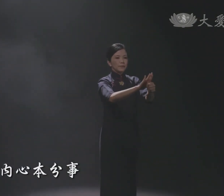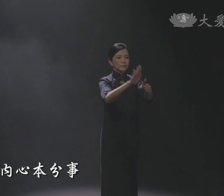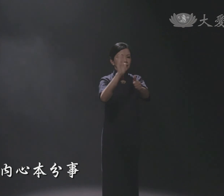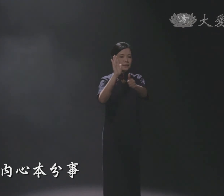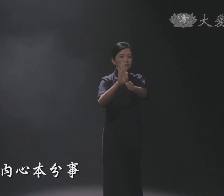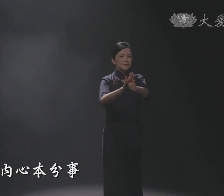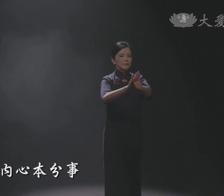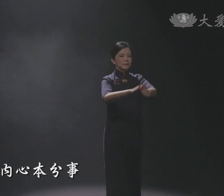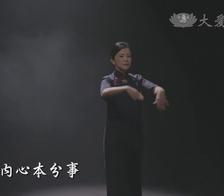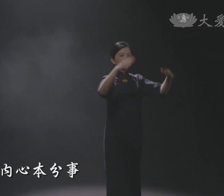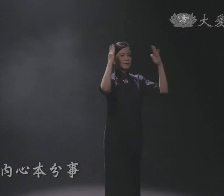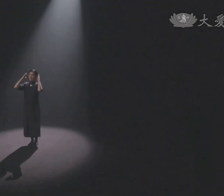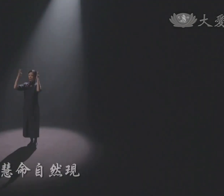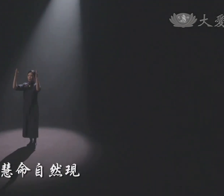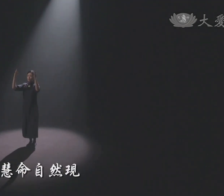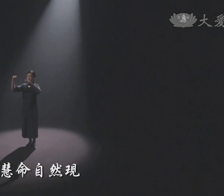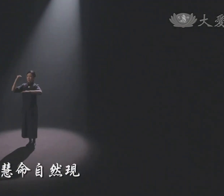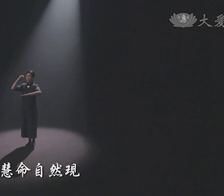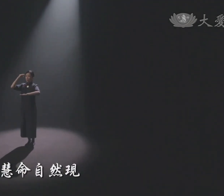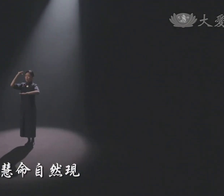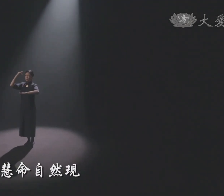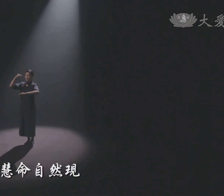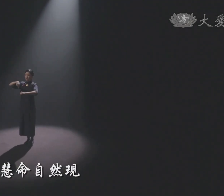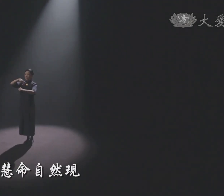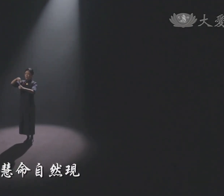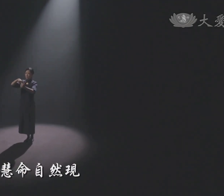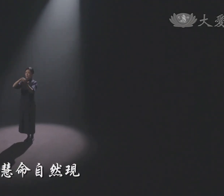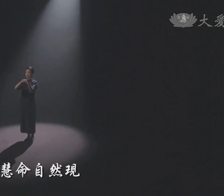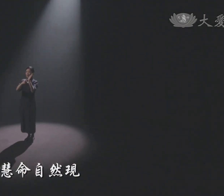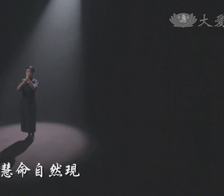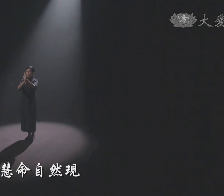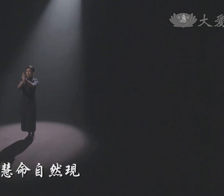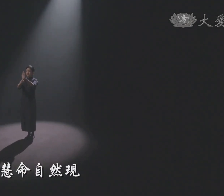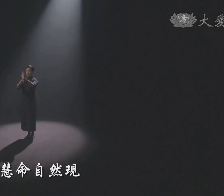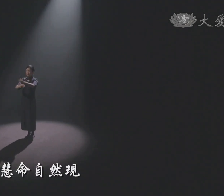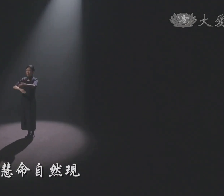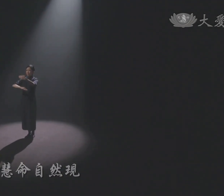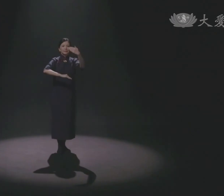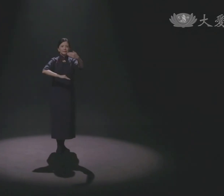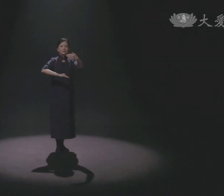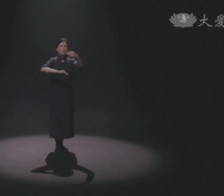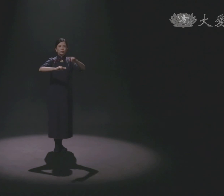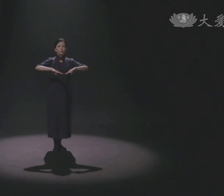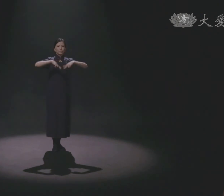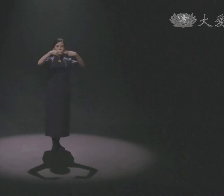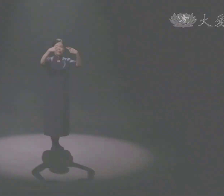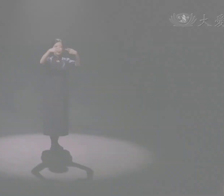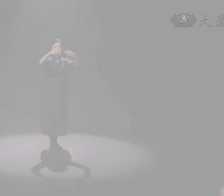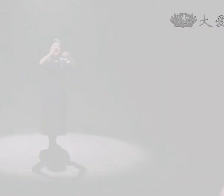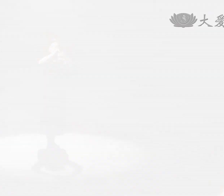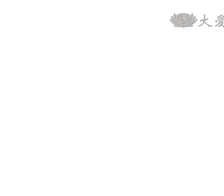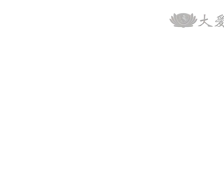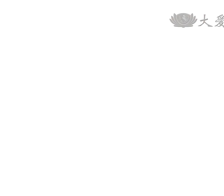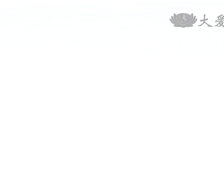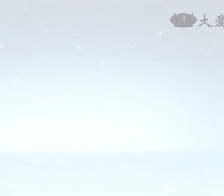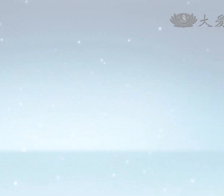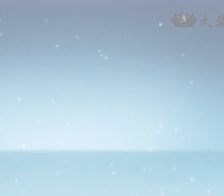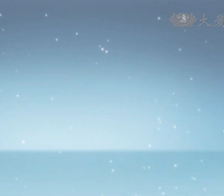分时，将名慧明自然现。皆中修定定成